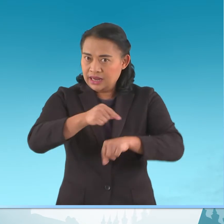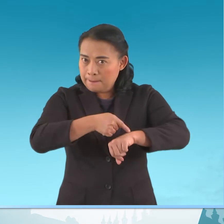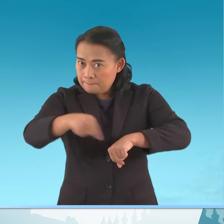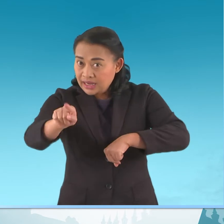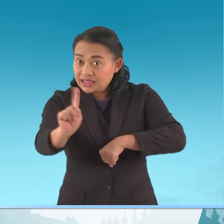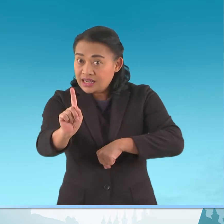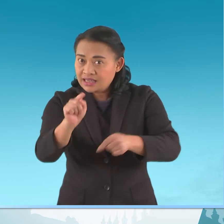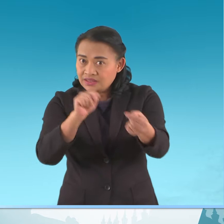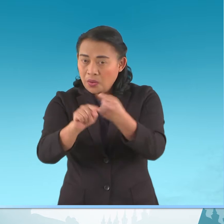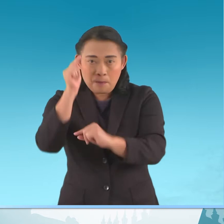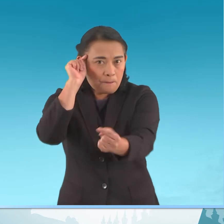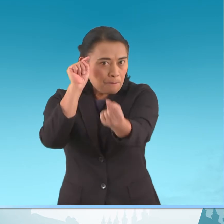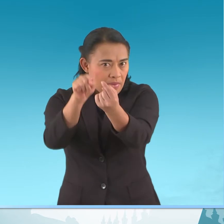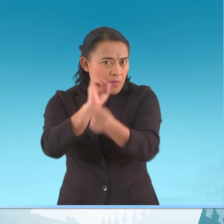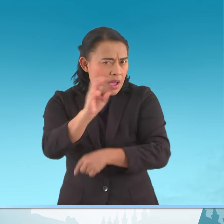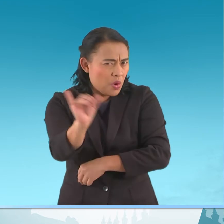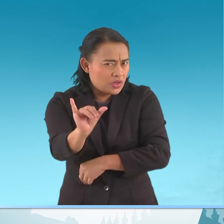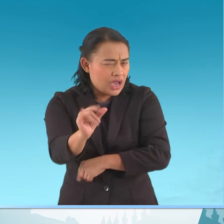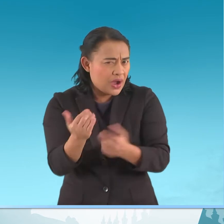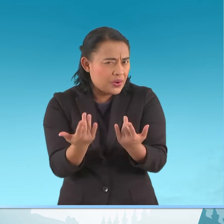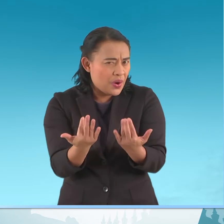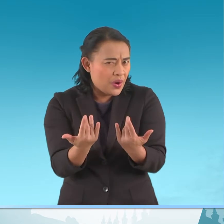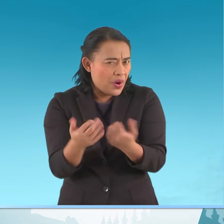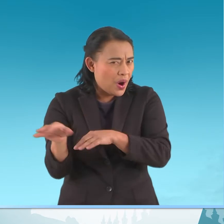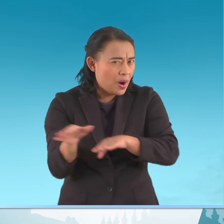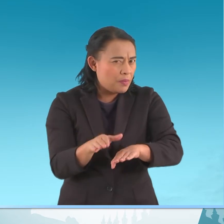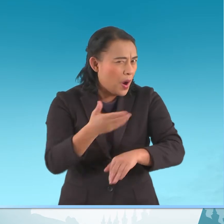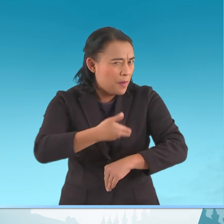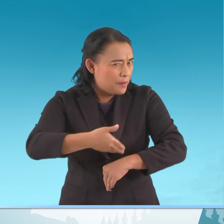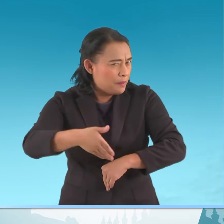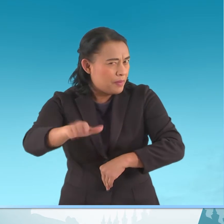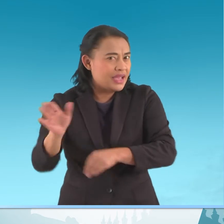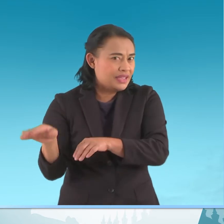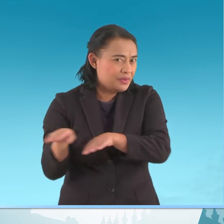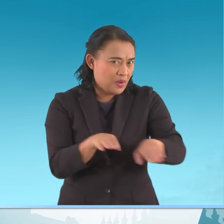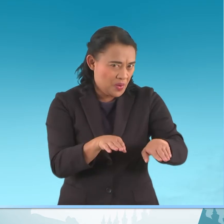เขตกันแล้วส่วนเป้าหมายต่อไปจะเป็นที่ไหนยังไม่บอกนะจ๊ะเดินทางไปพร้อมกันเลยครับ